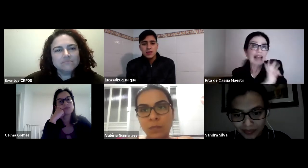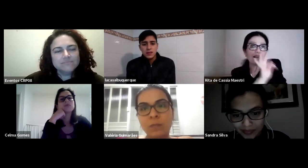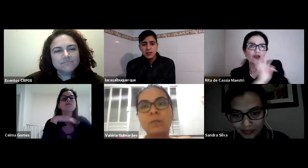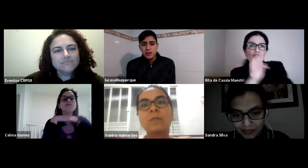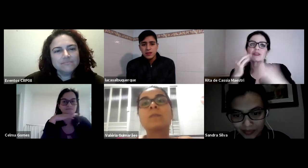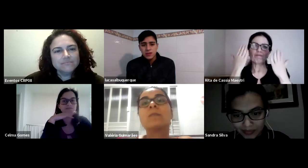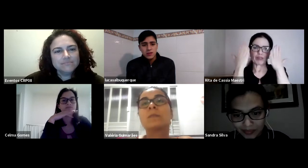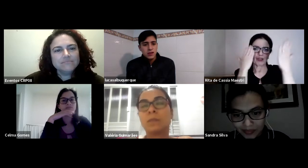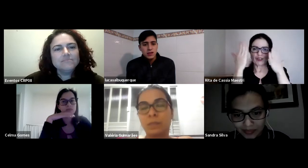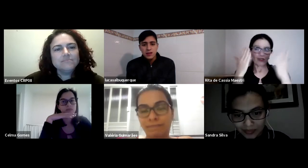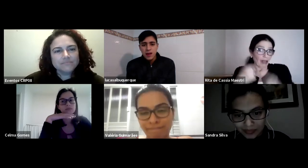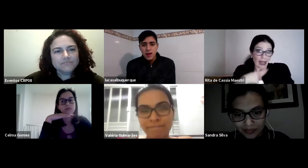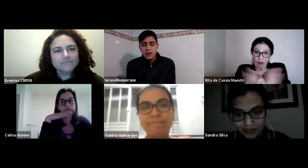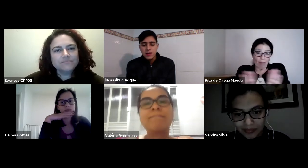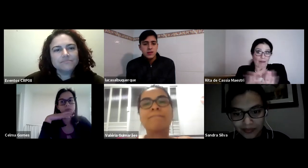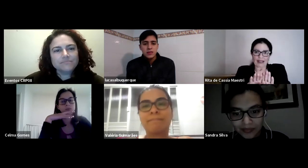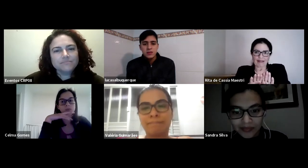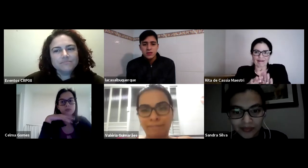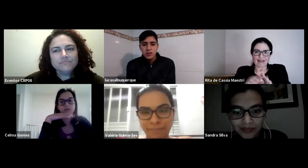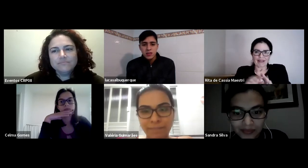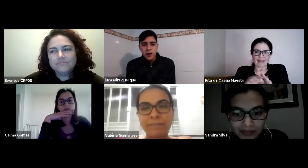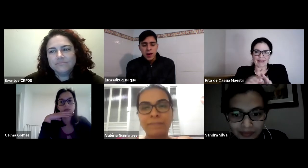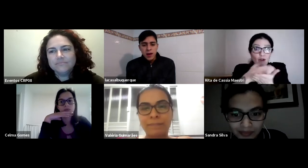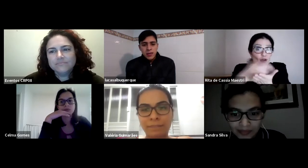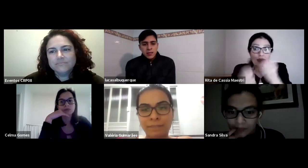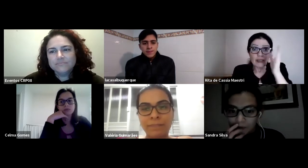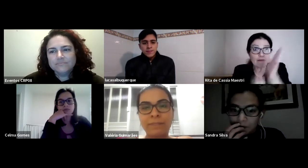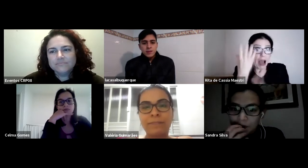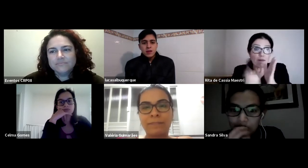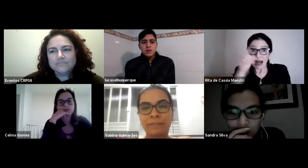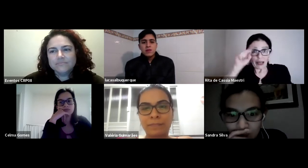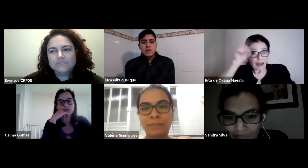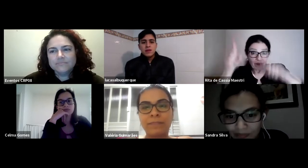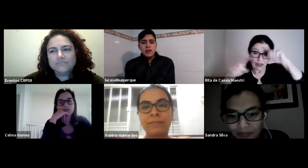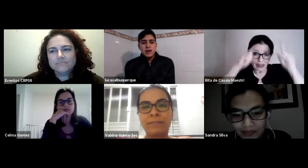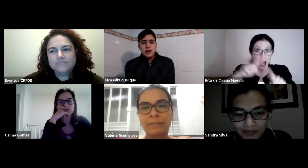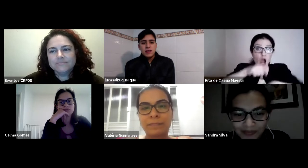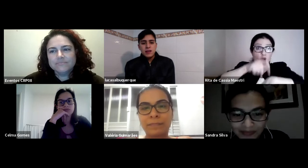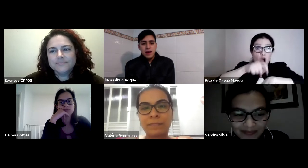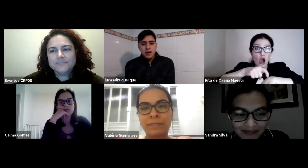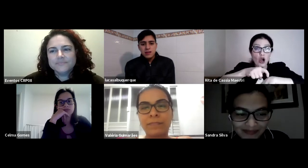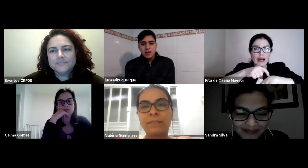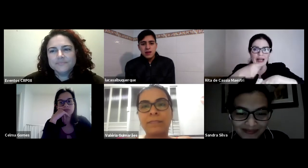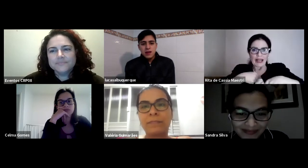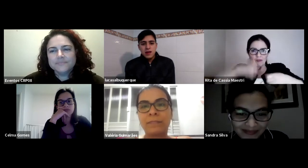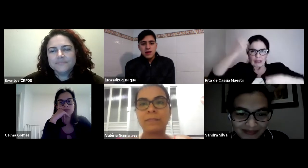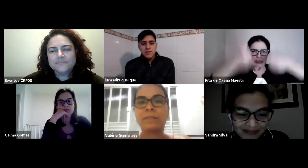sinais específicos, sinais técnicos da psicologia. Então, quando eu comecei a criar esses